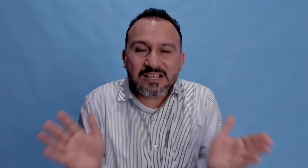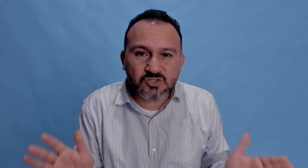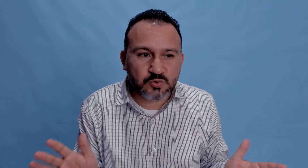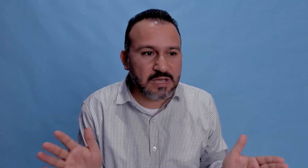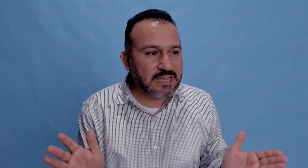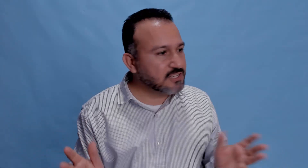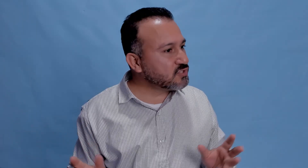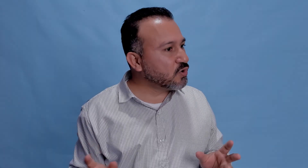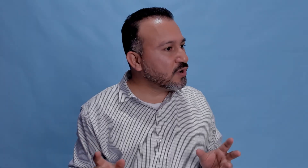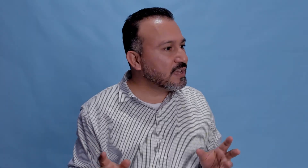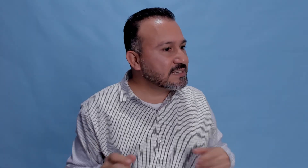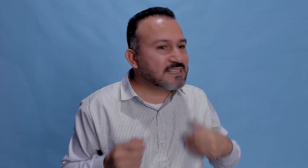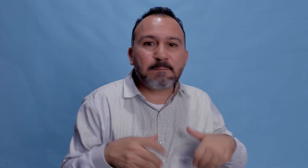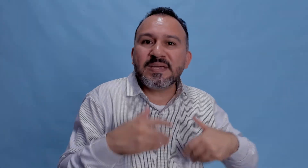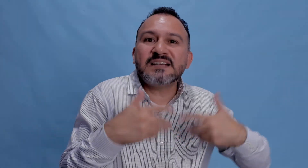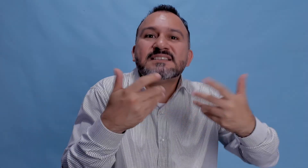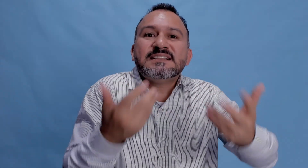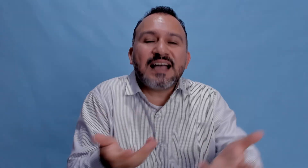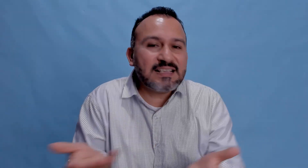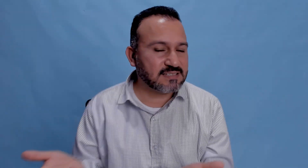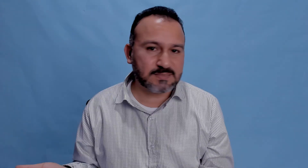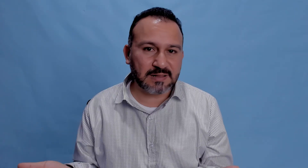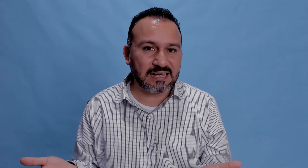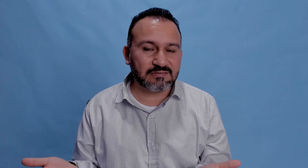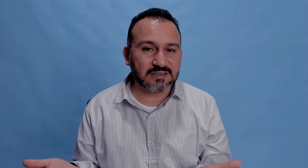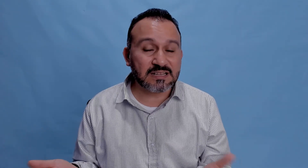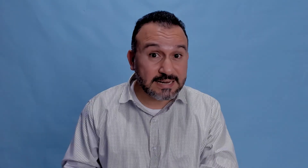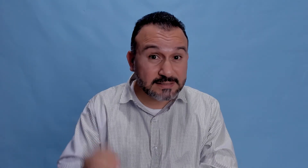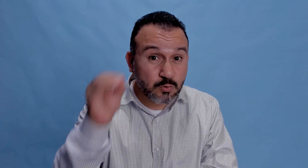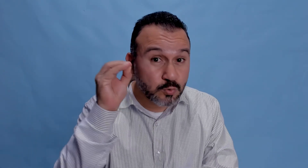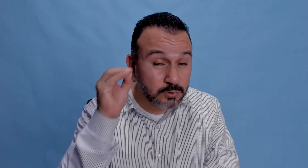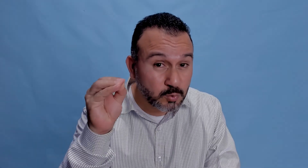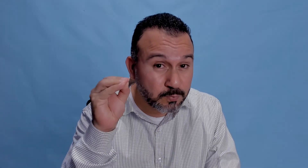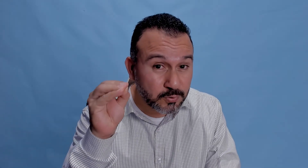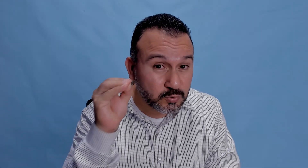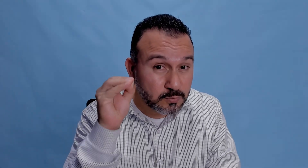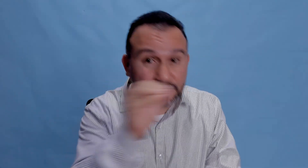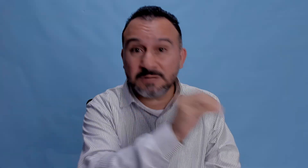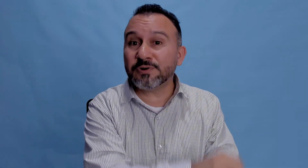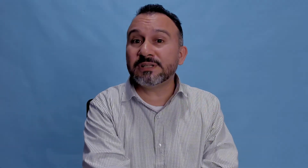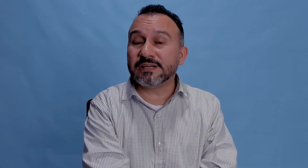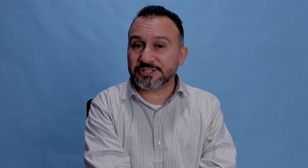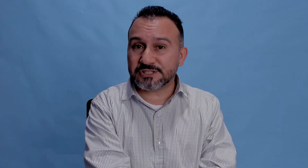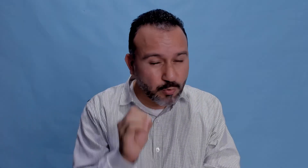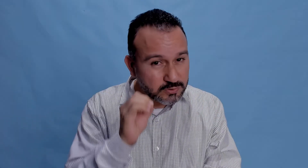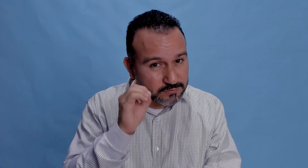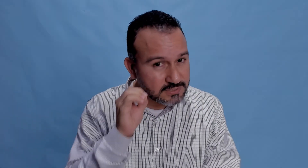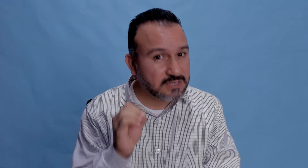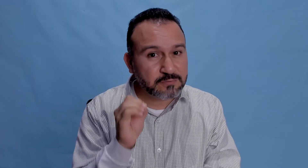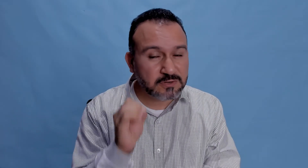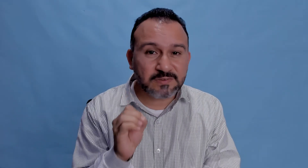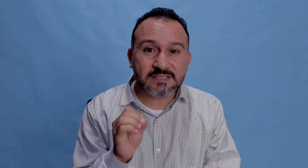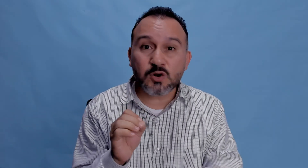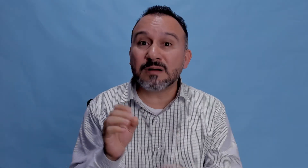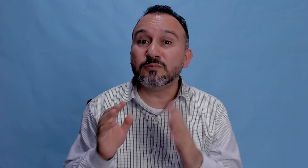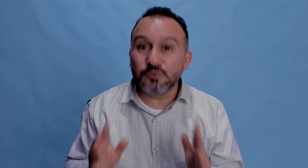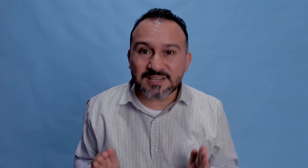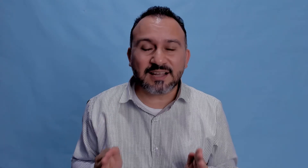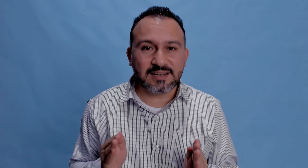raso de só saber sinais das palavras. E tem um outro ponto muito importante. Quando você for fazer uma música em